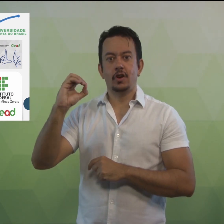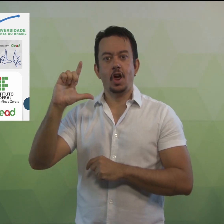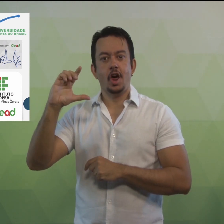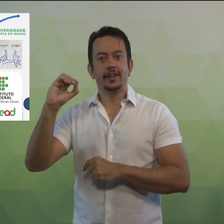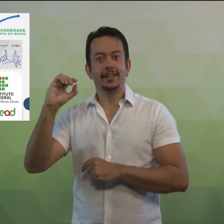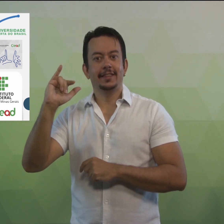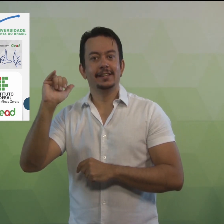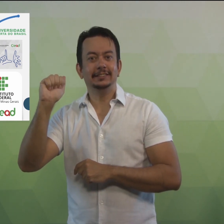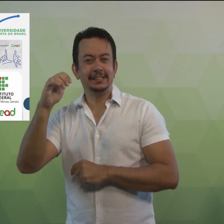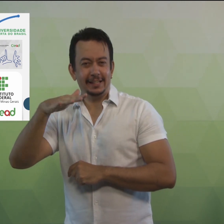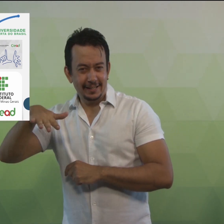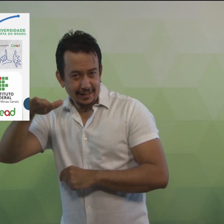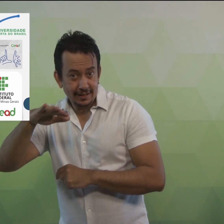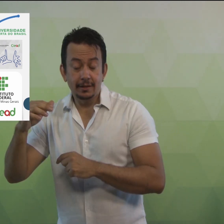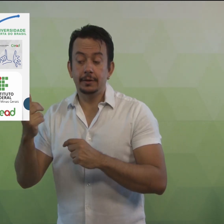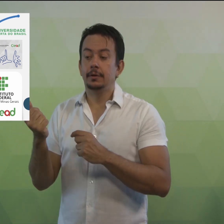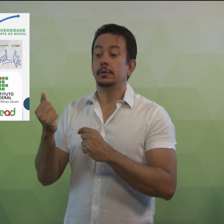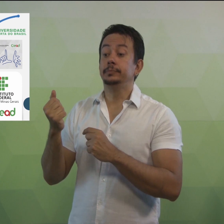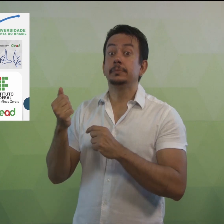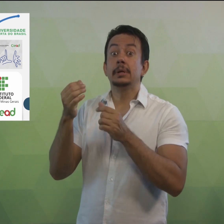a morfologia